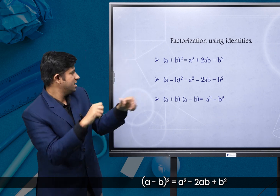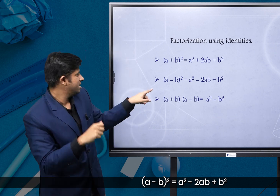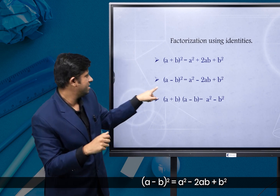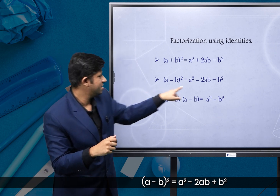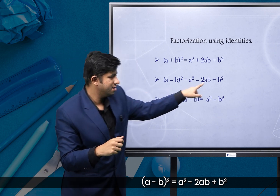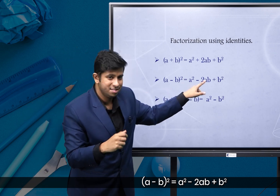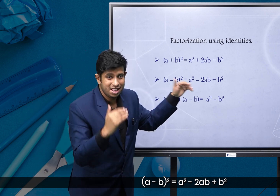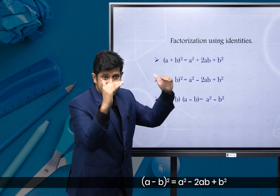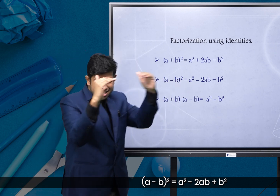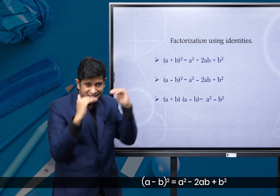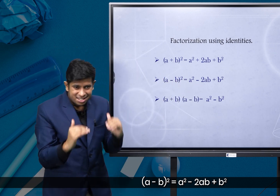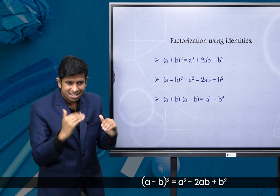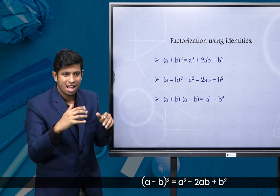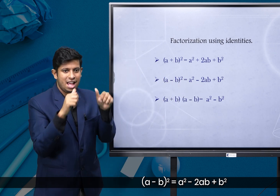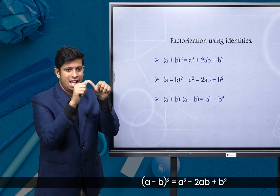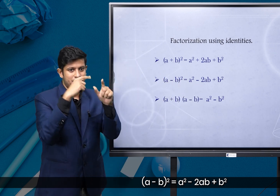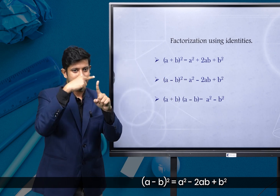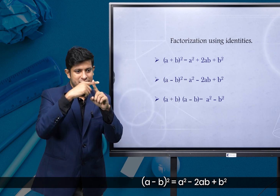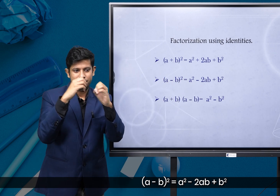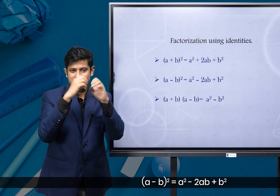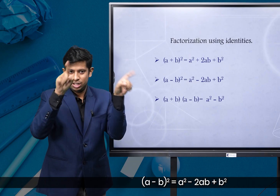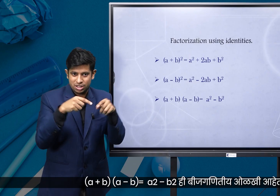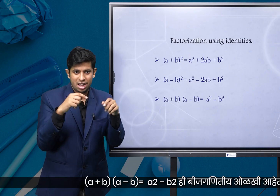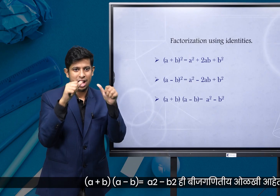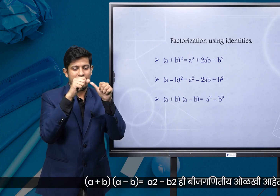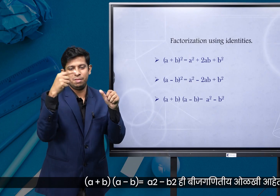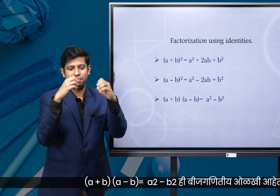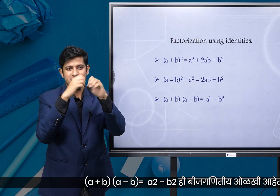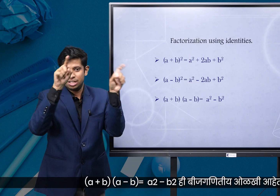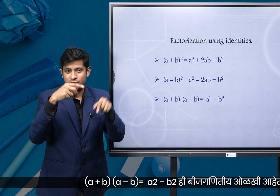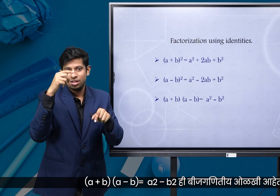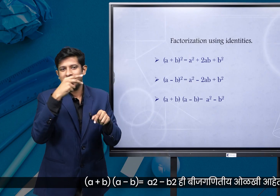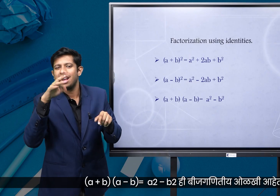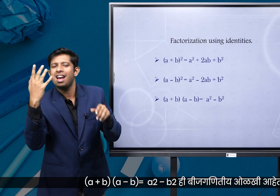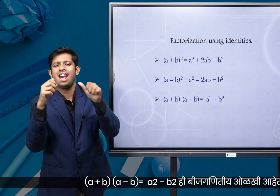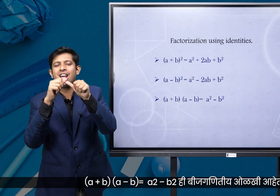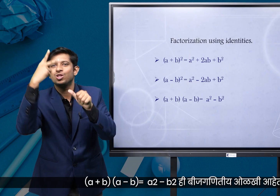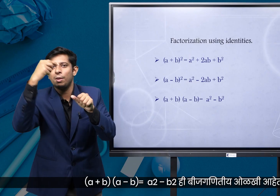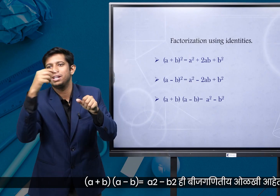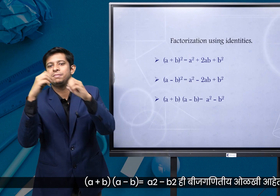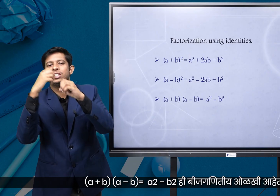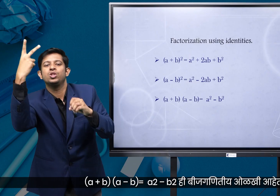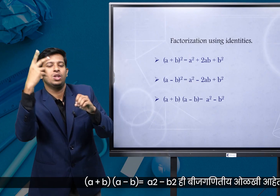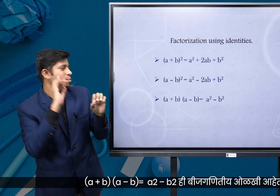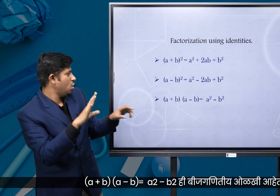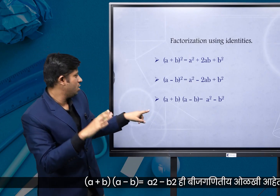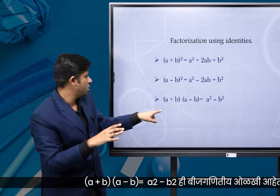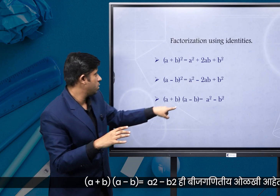a वर्ग वजा 2ab अधिक b चा वर्ग a अधिक b a वजा b बरोबर a वर्ग वजा b